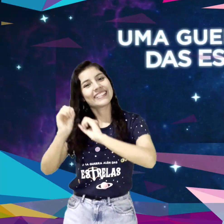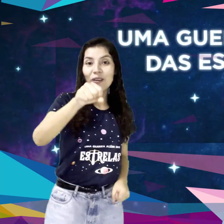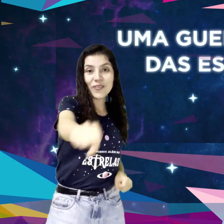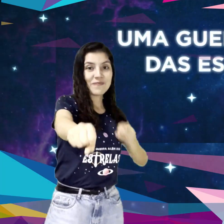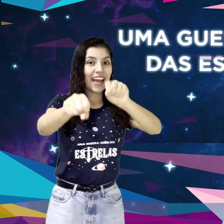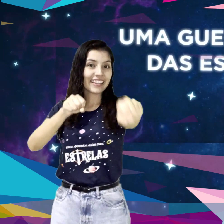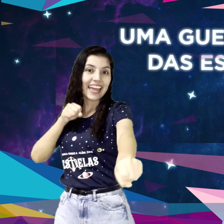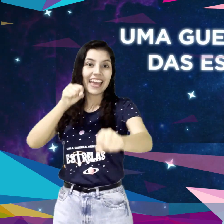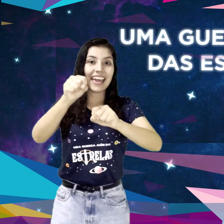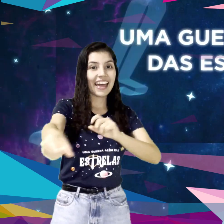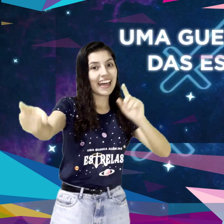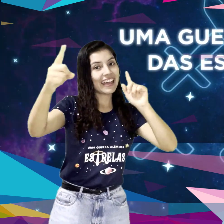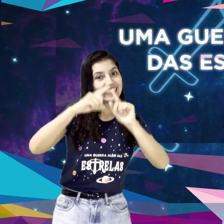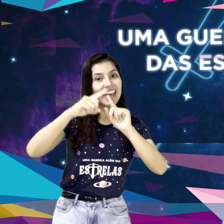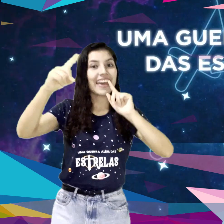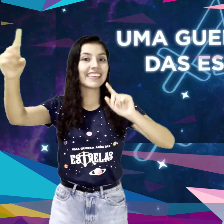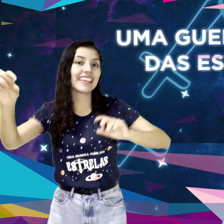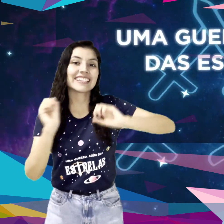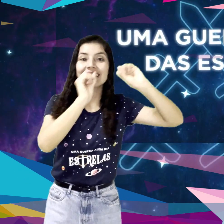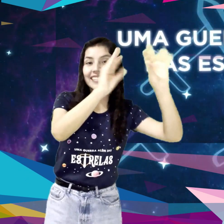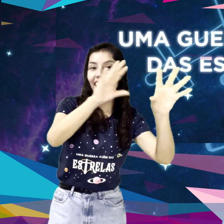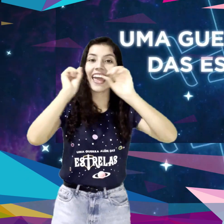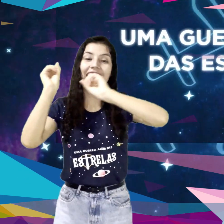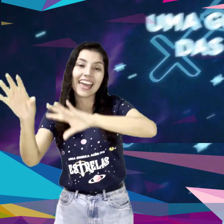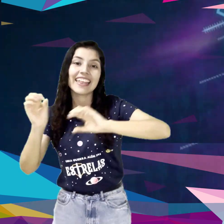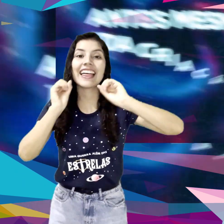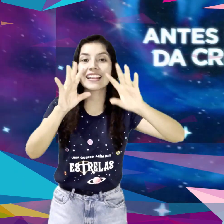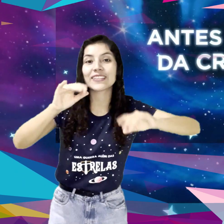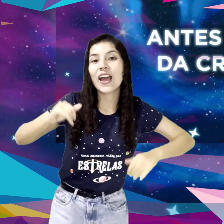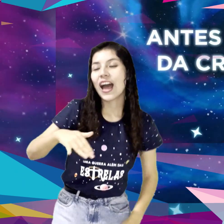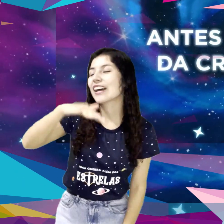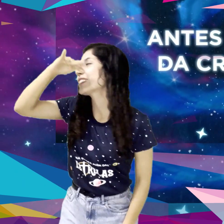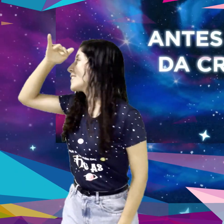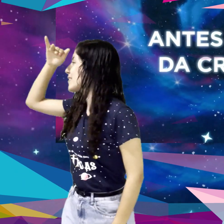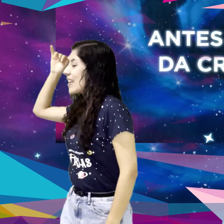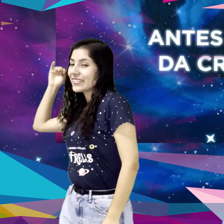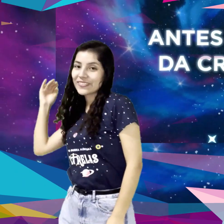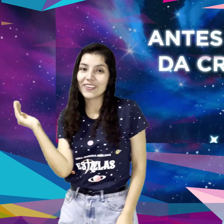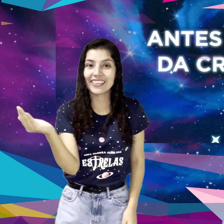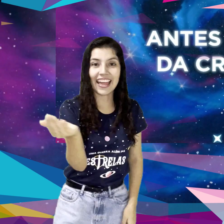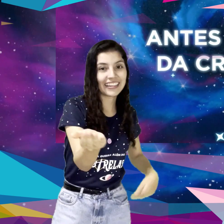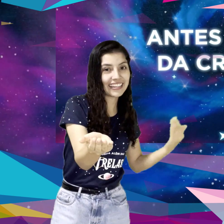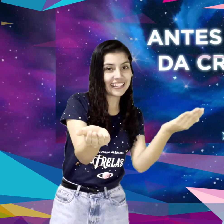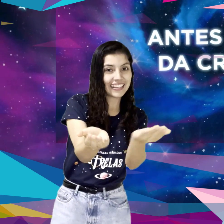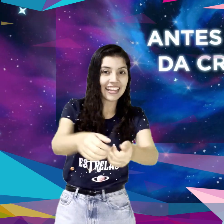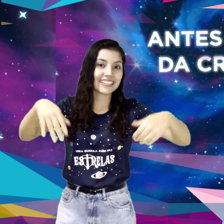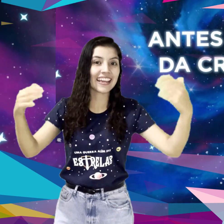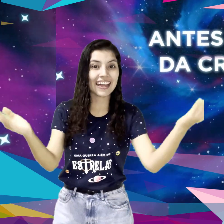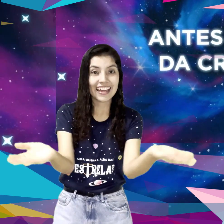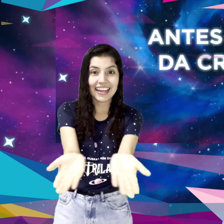Uma guerra além das estrelas, antes mesmo da